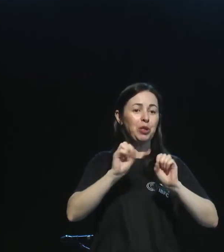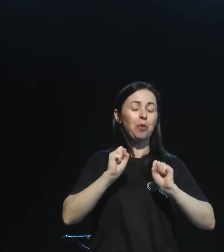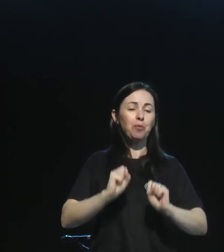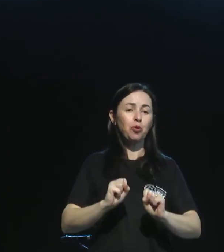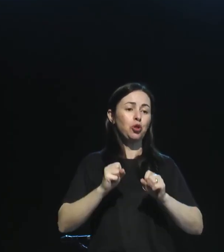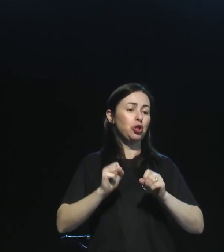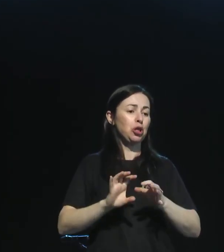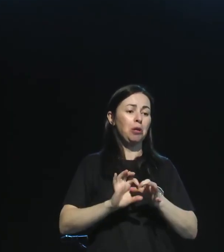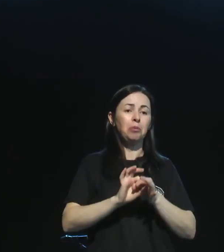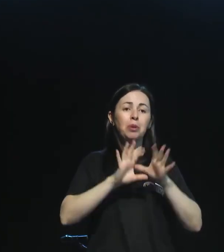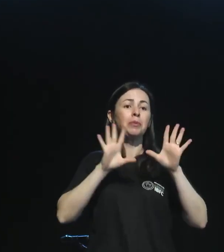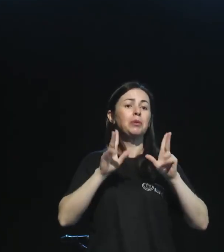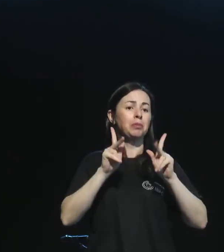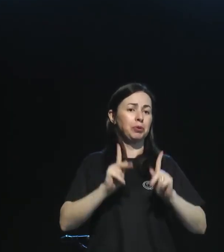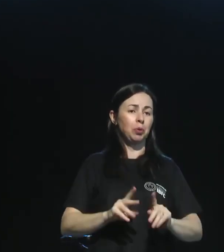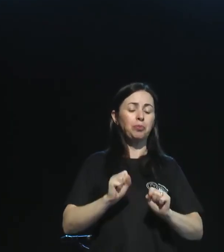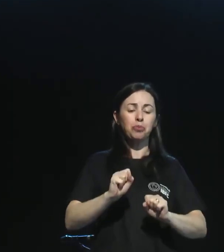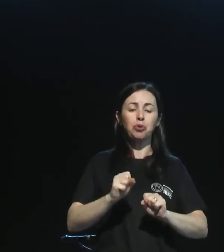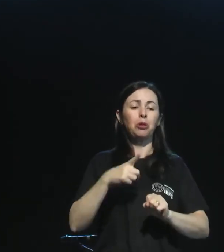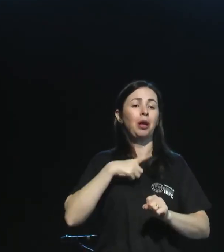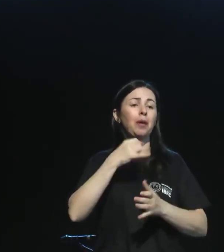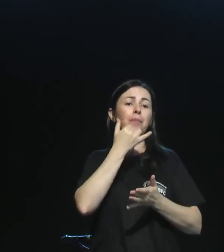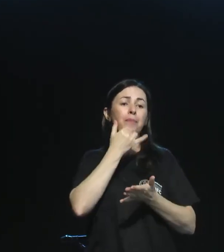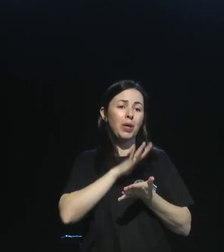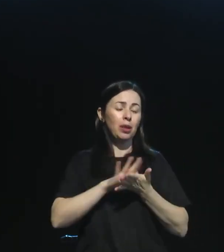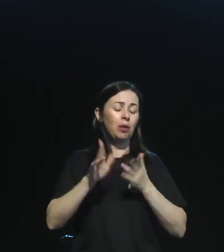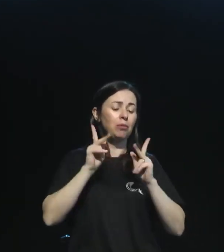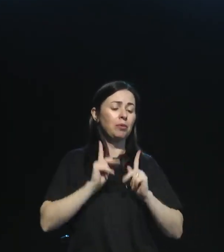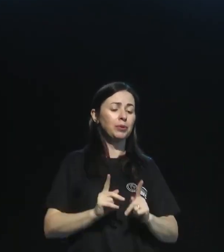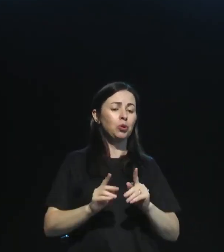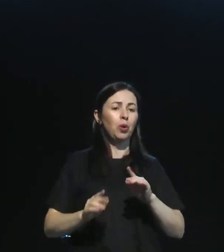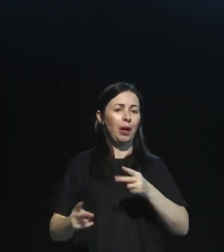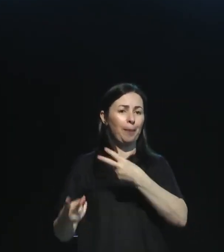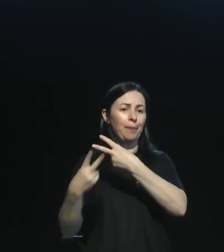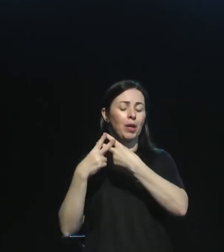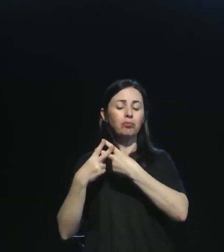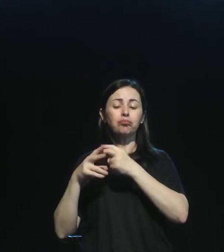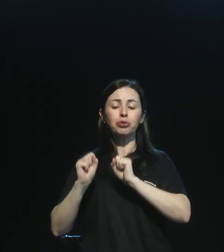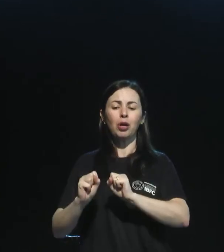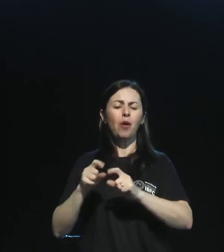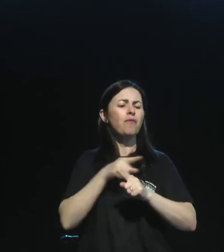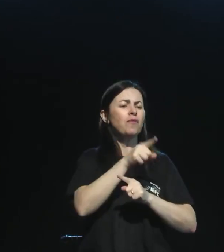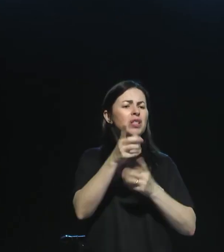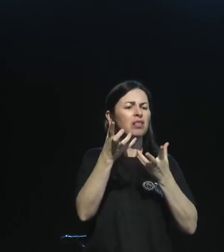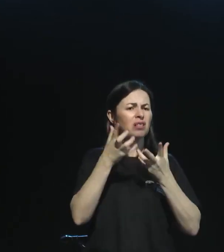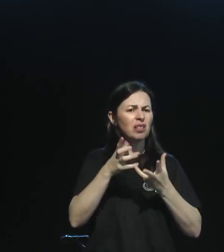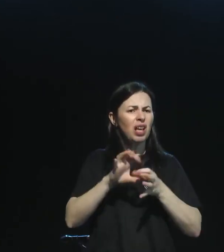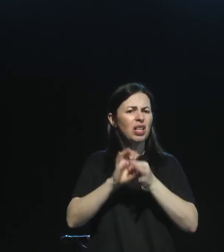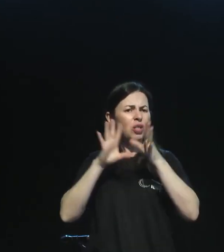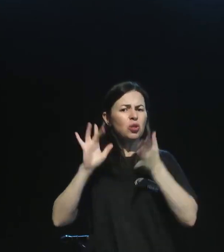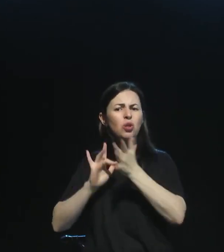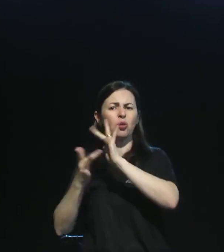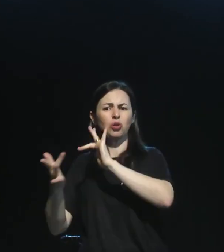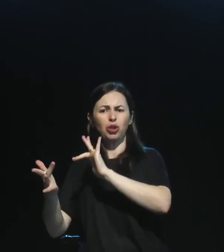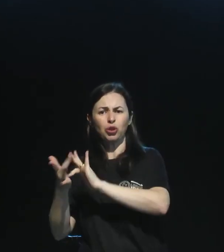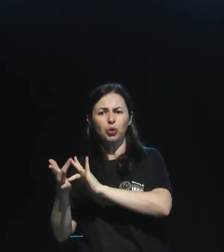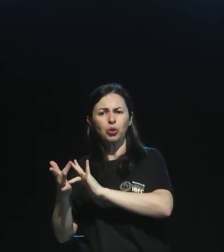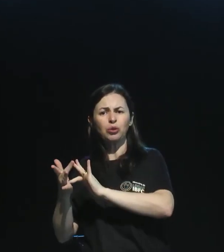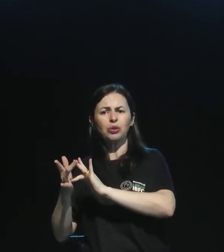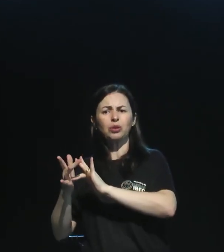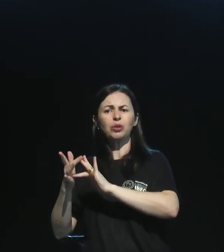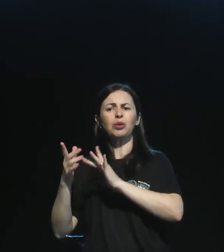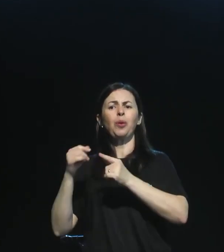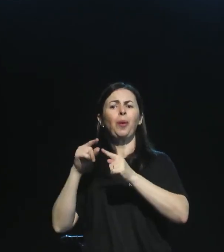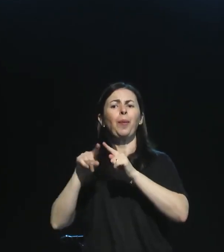um perdão a alguém condenado. E ele diz, vocês querem que eu solte Jesus, o rei dos judeus? Mas